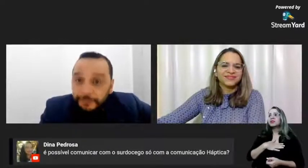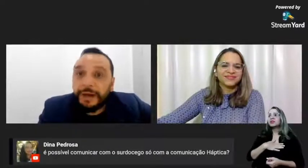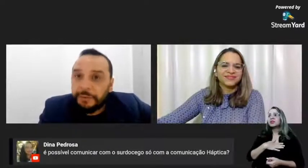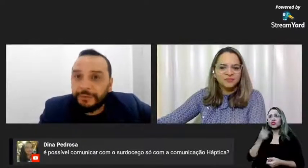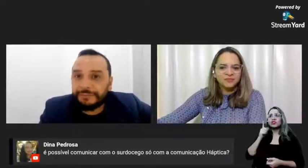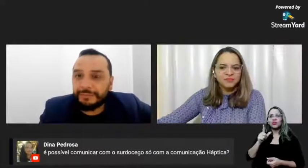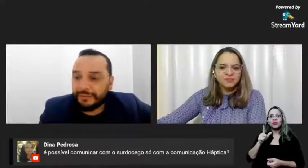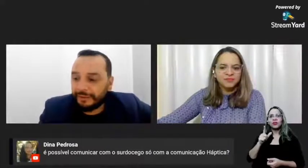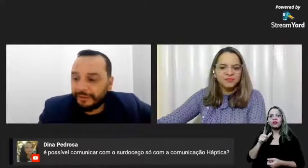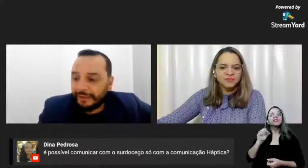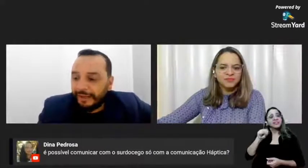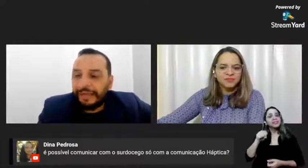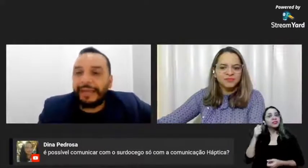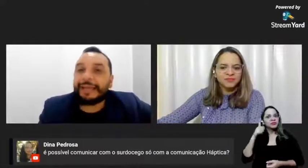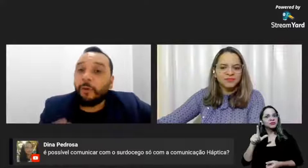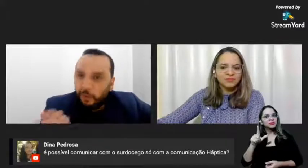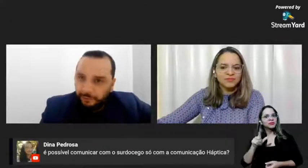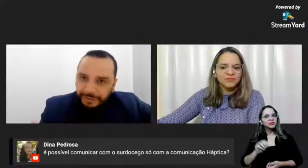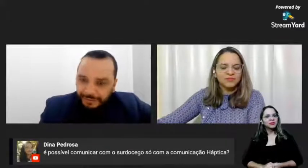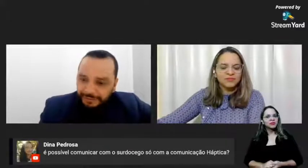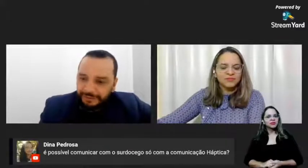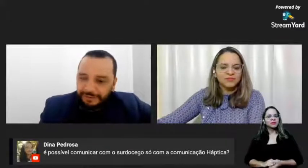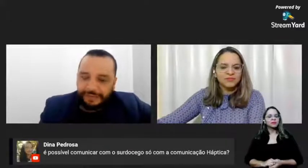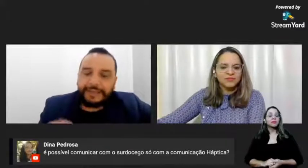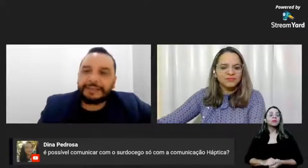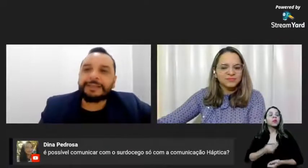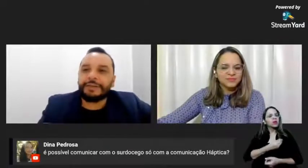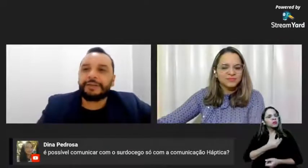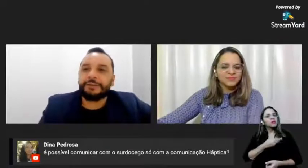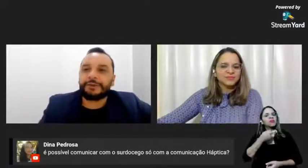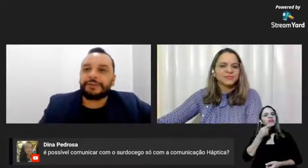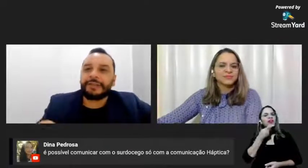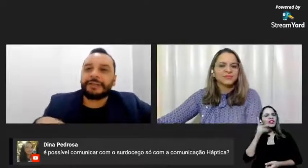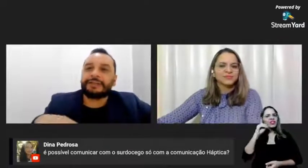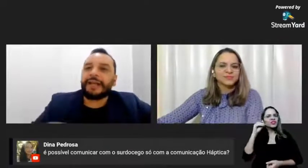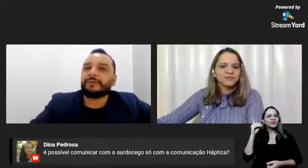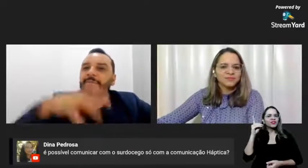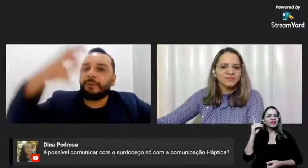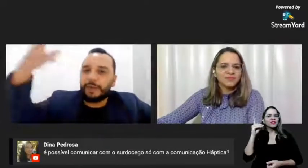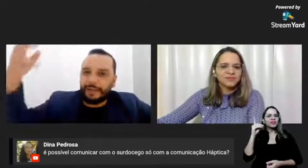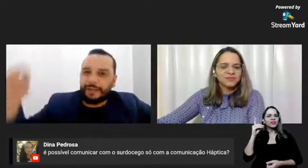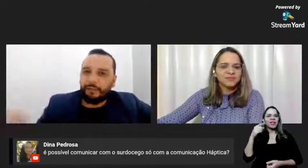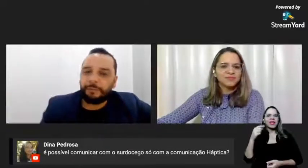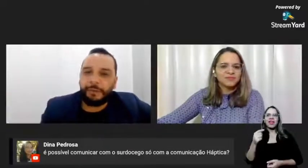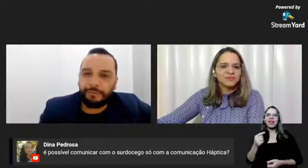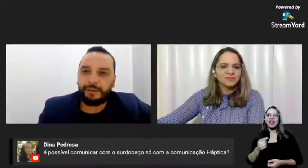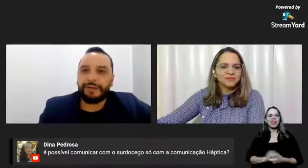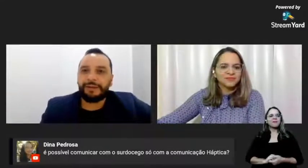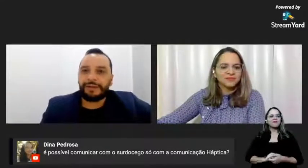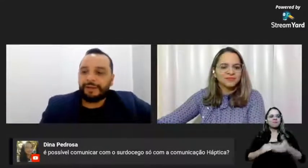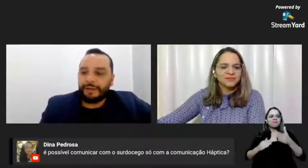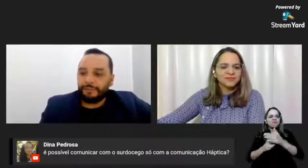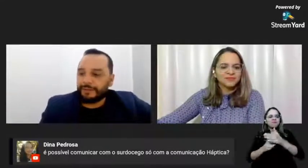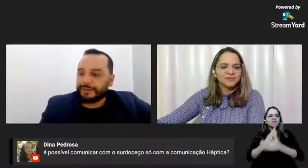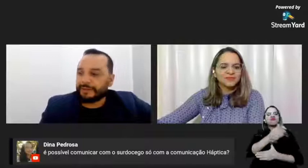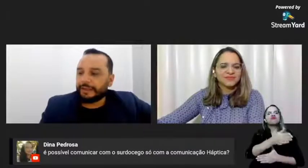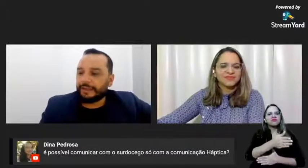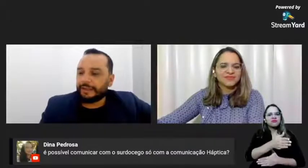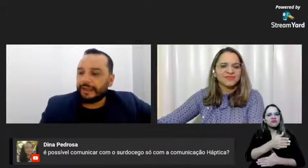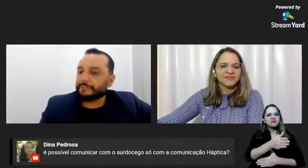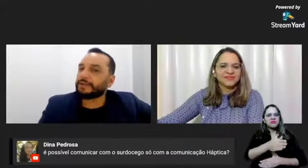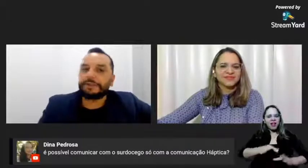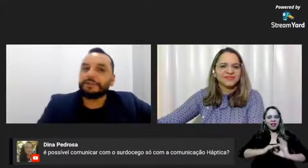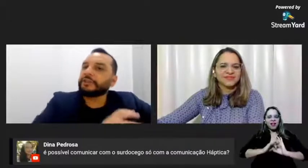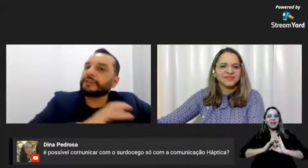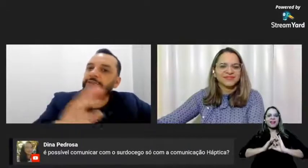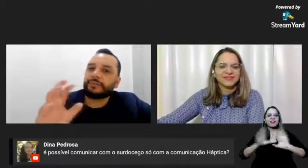Ele, vamos. Ele conta que esse dia foi o dia que ele saiu da bolha, que ele rompeu a bolha. Que ele falou